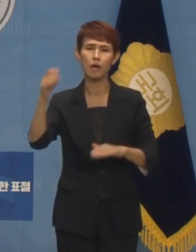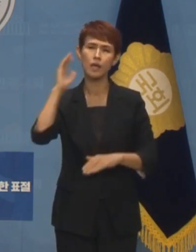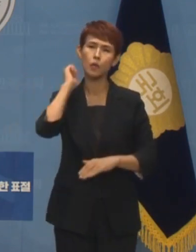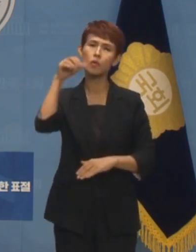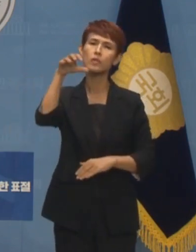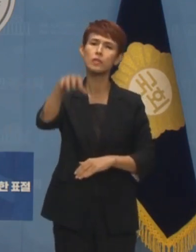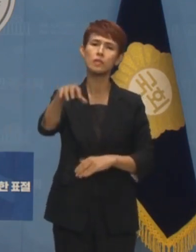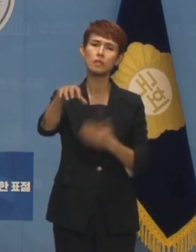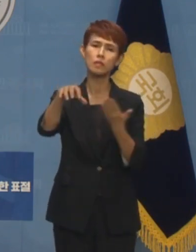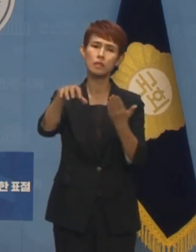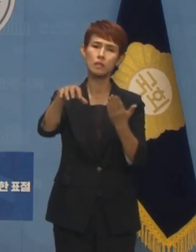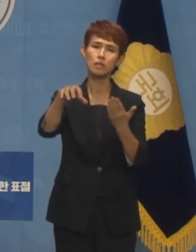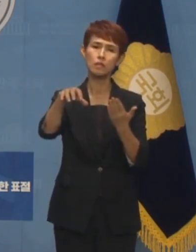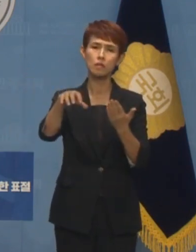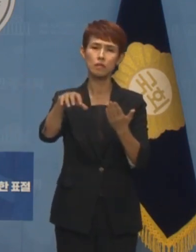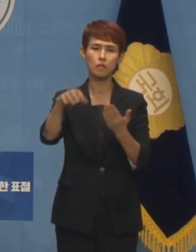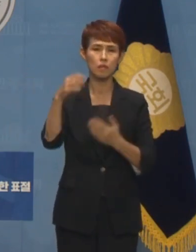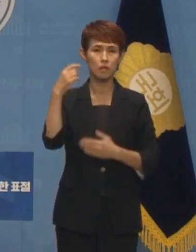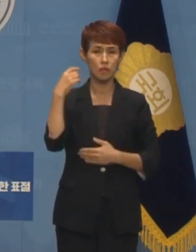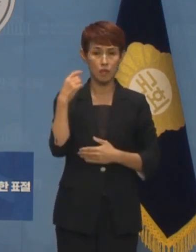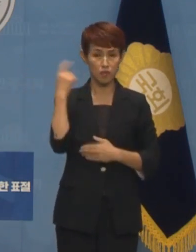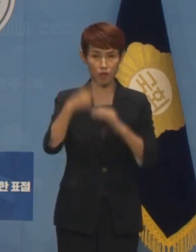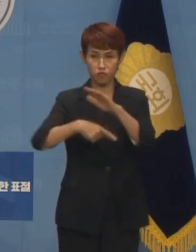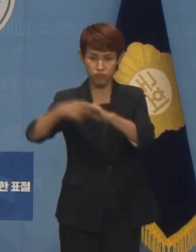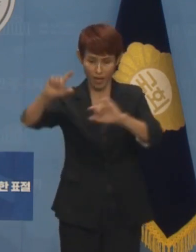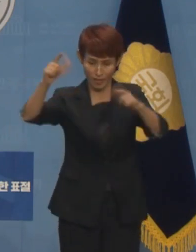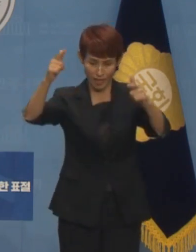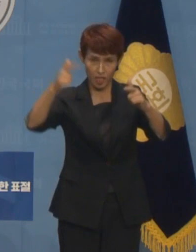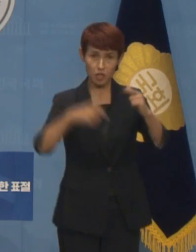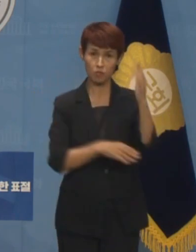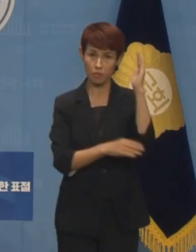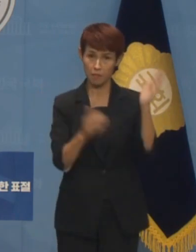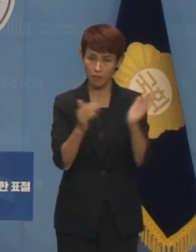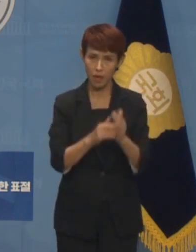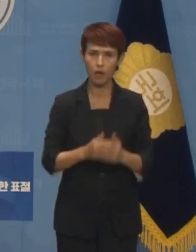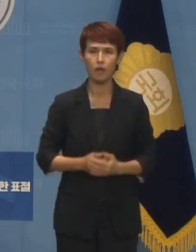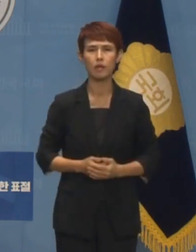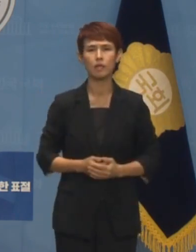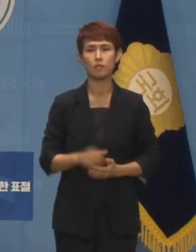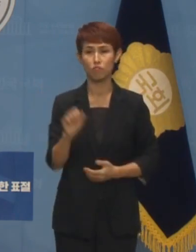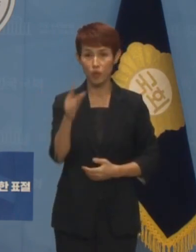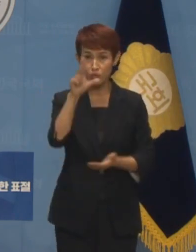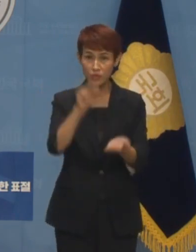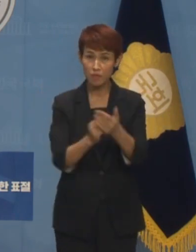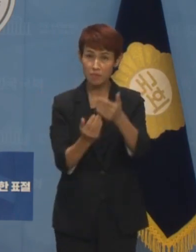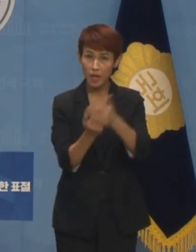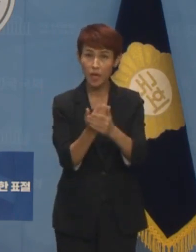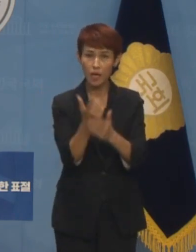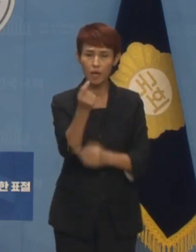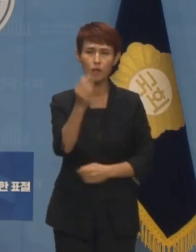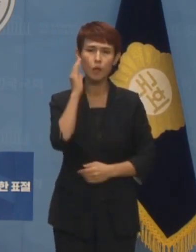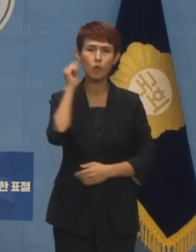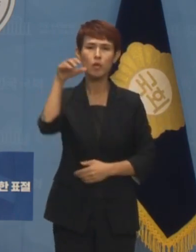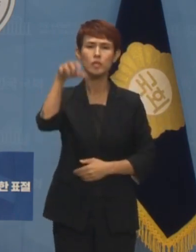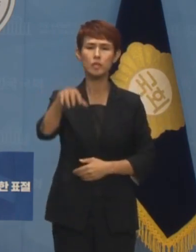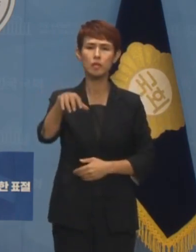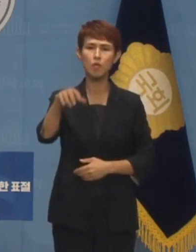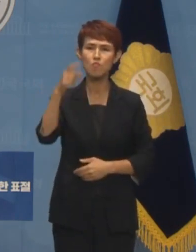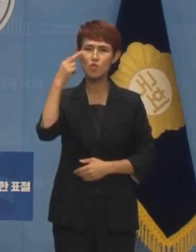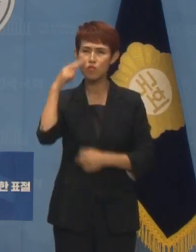대통령실에서는 감청은 아니다라고 말을 했습니다. 그래서 문제가 제기됐죠. 대통령실에 미국